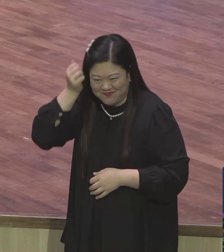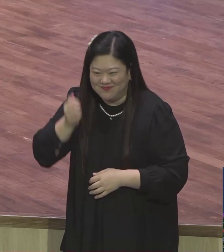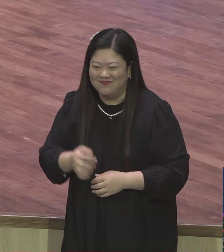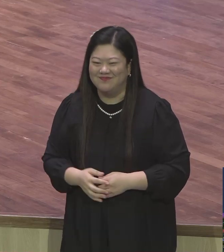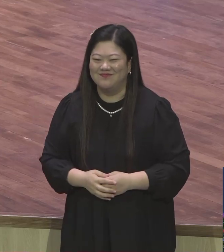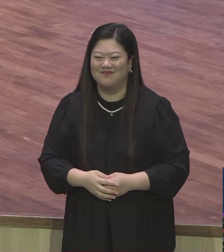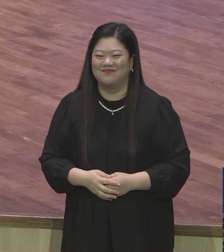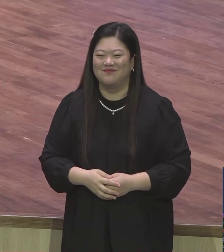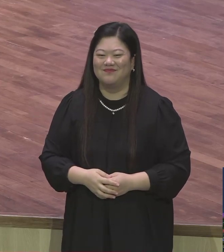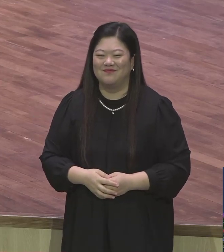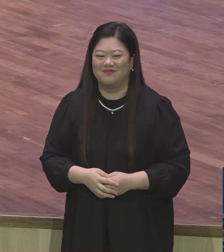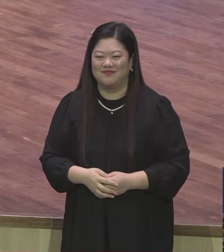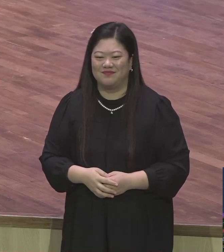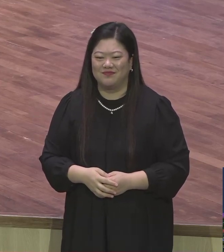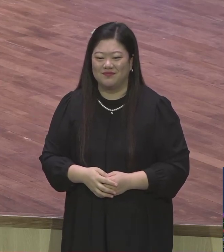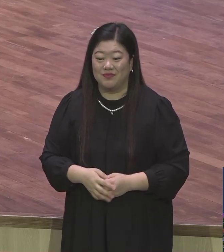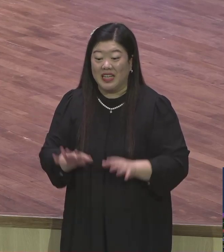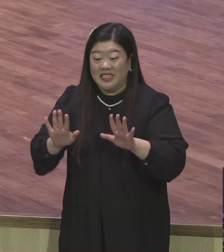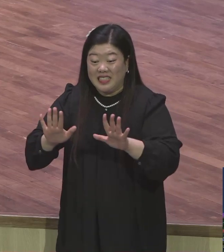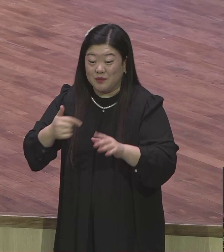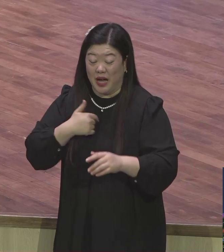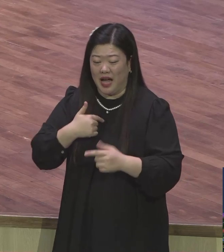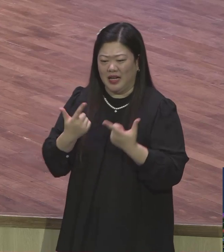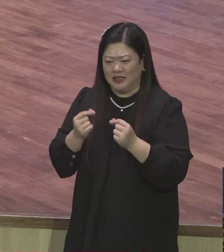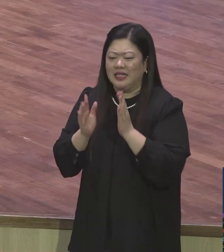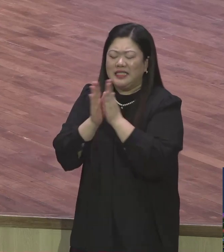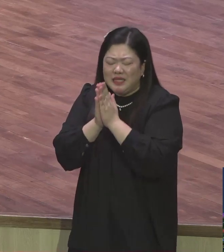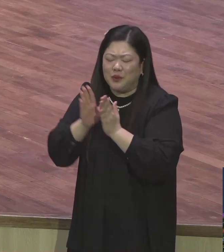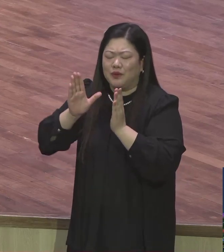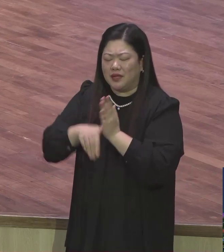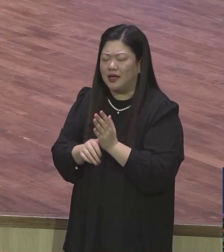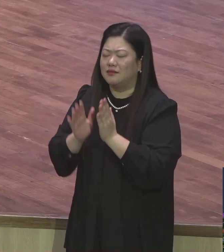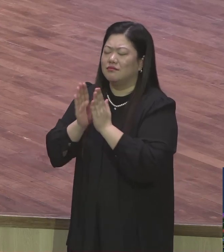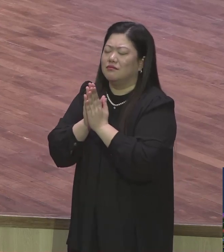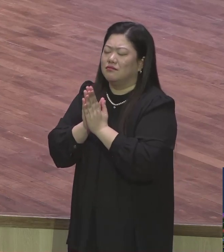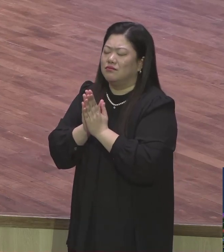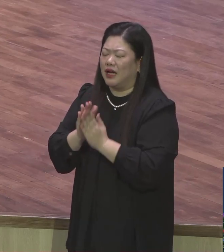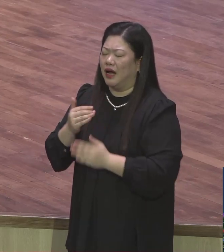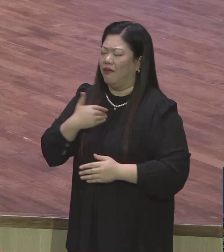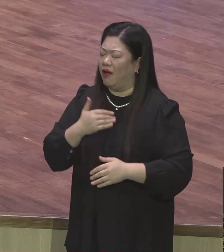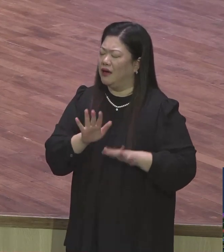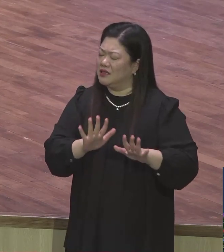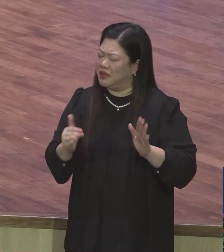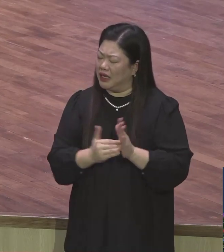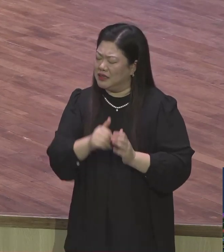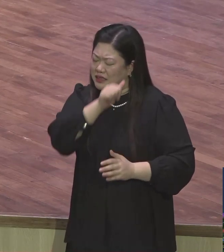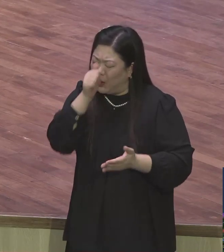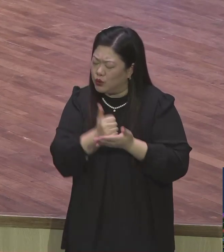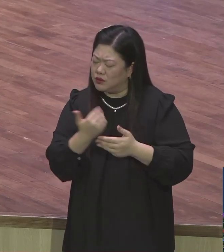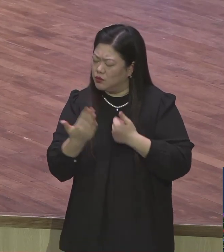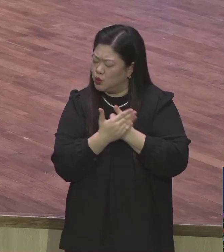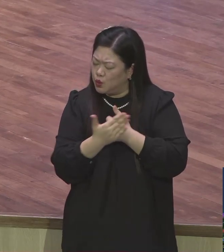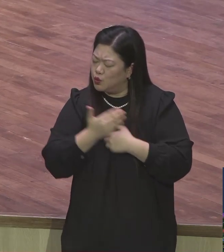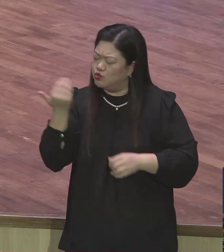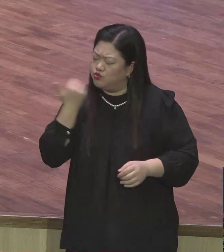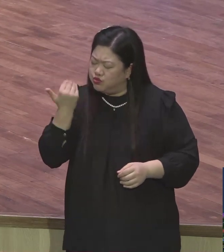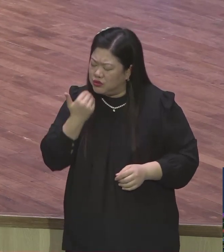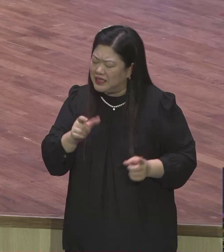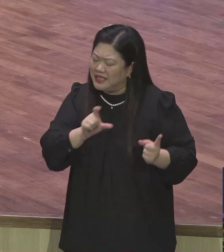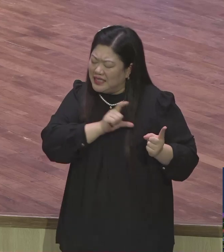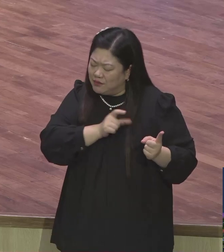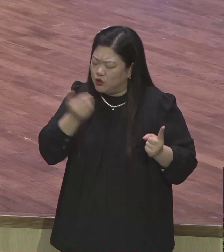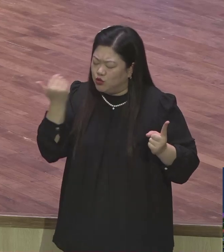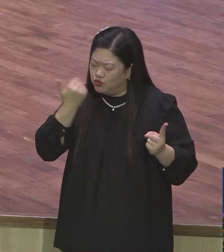지금도 그렇습니다. 기도를 하면 내 눈에 내 가슴에 눈물이 흐르는 장로도 있고 그런 분들 잊을 수 없는